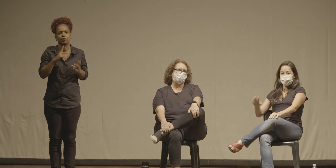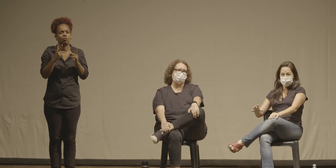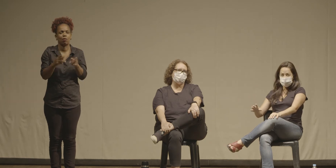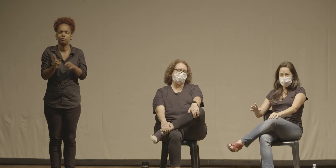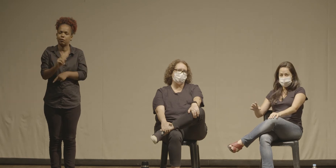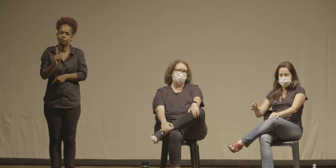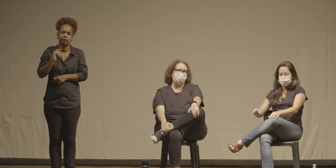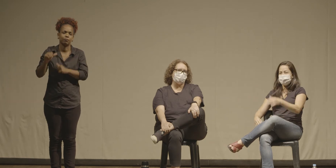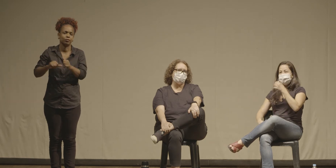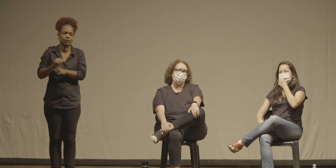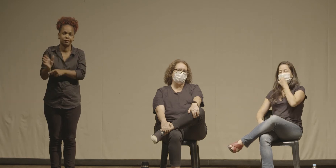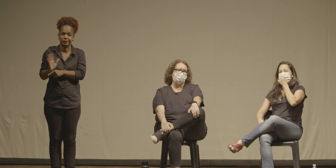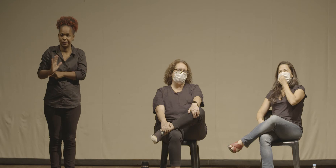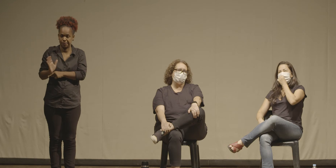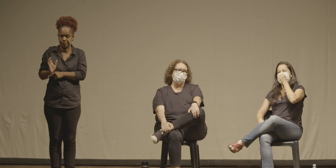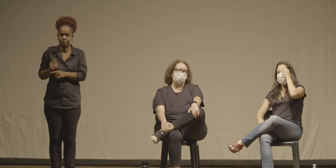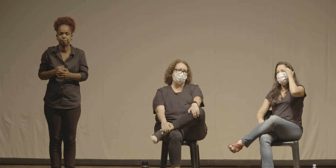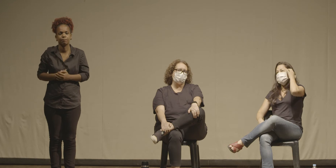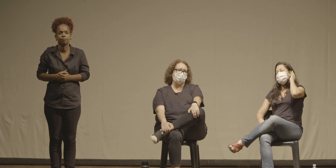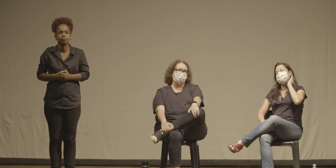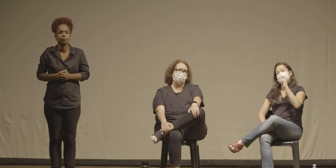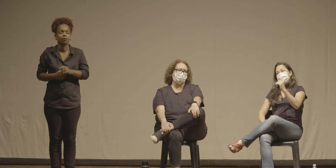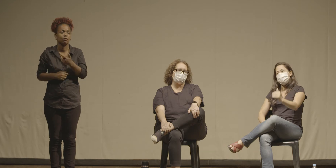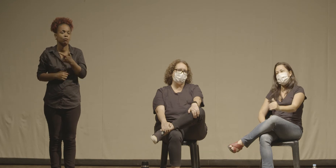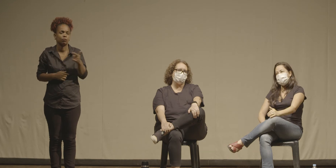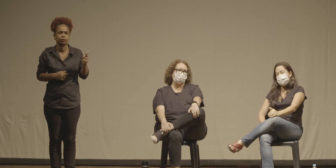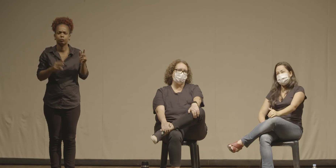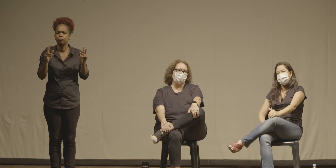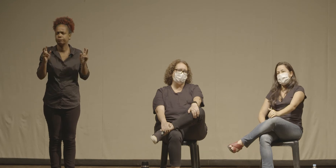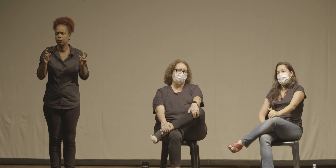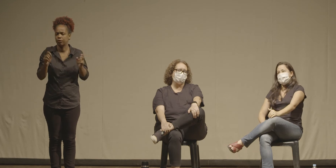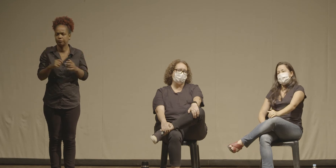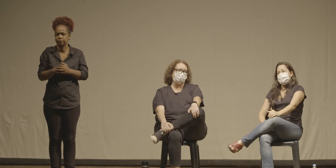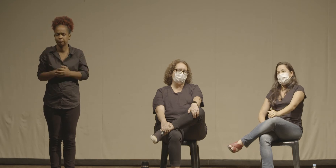distribuição dessa maneira em cinema. A outra questão é